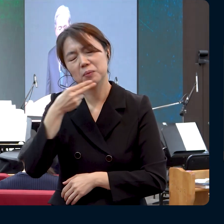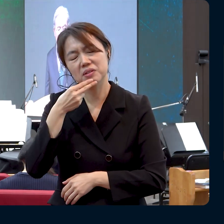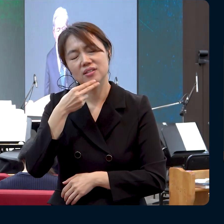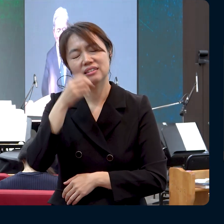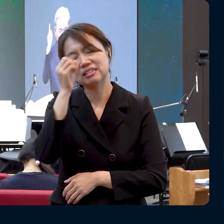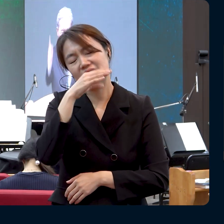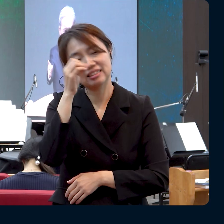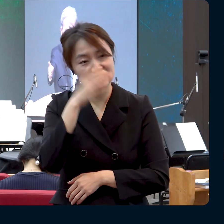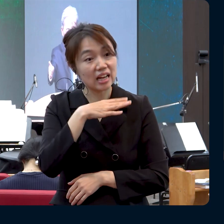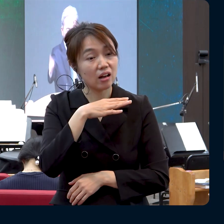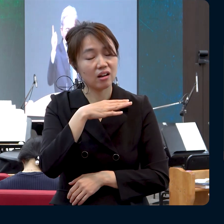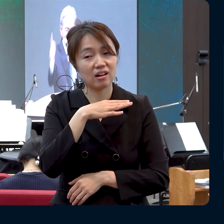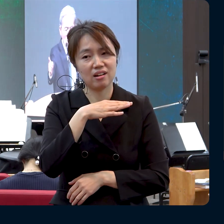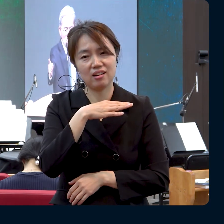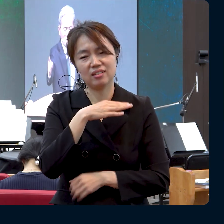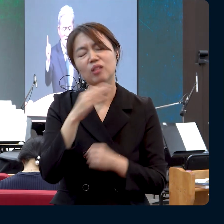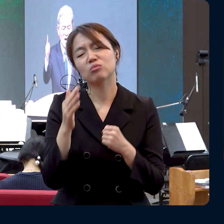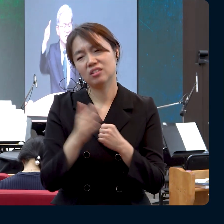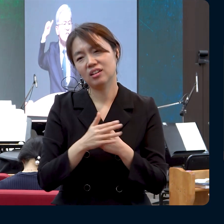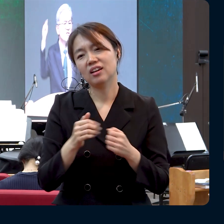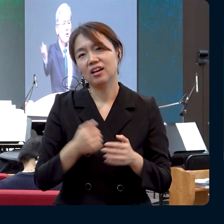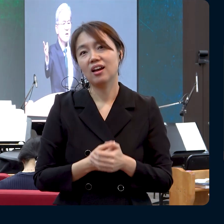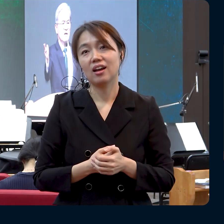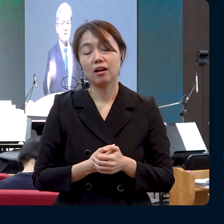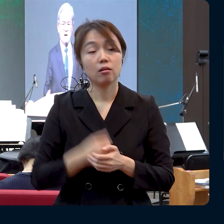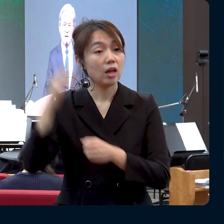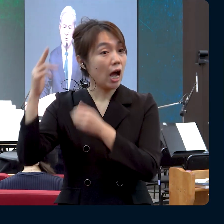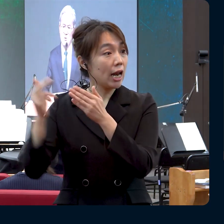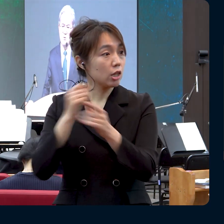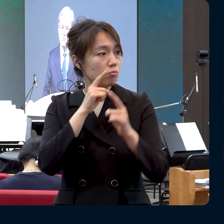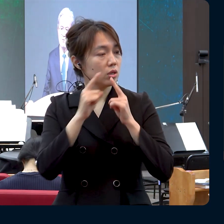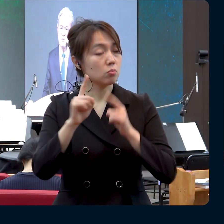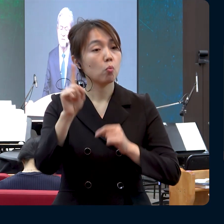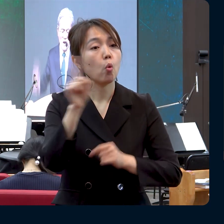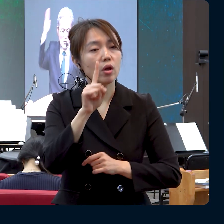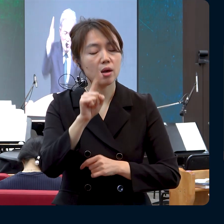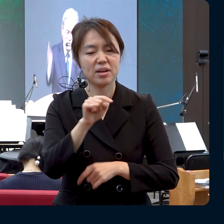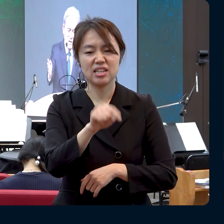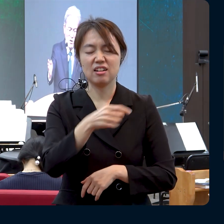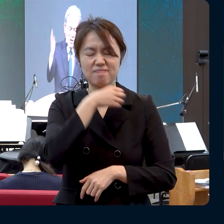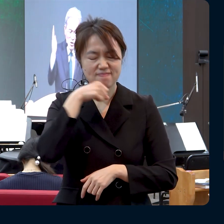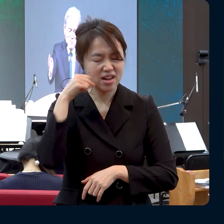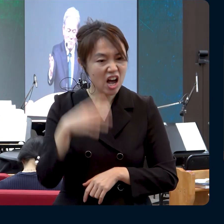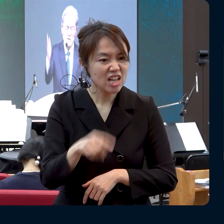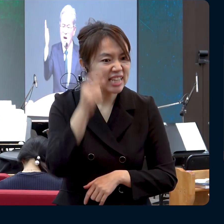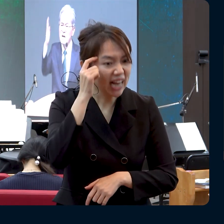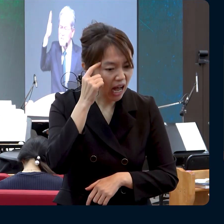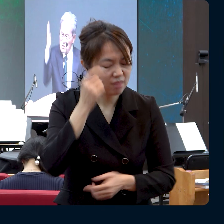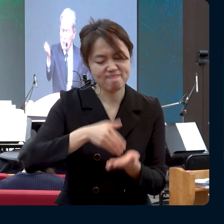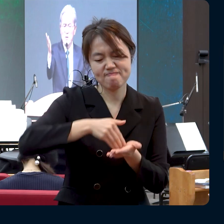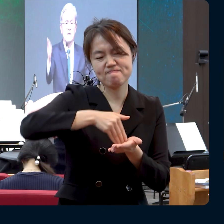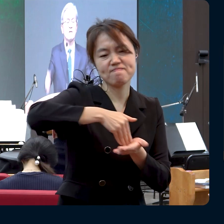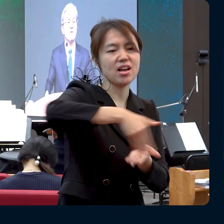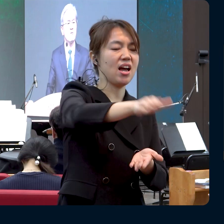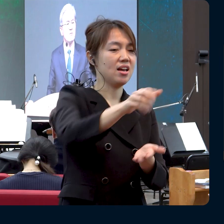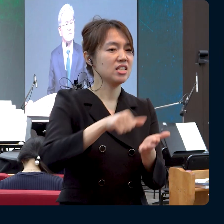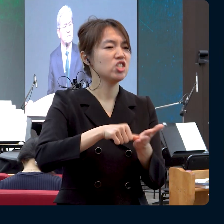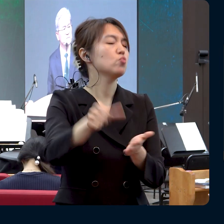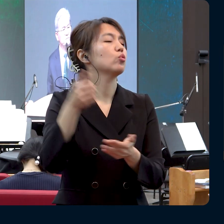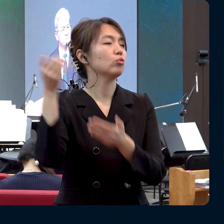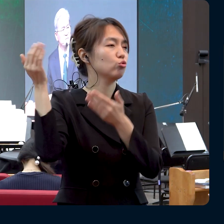이제 너희 중에서 이런 마음들을 다 쓸어버리겠다라고. 내가 너희 중에서 이런 마음들을 다